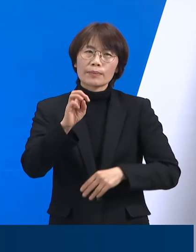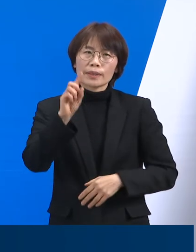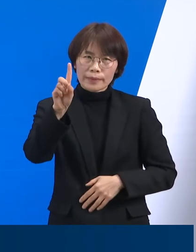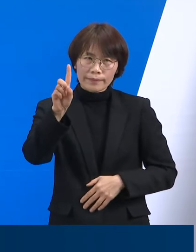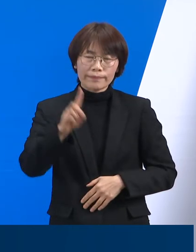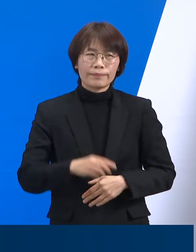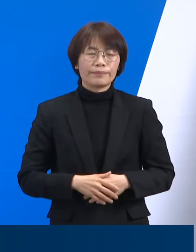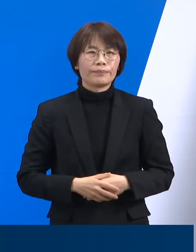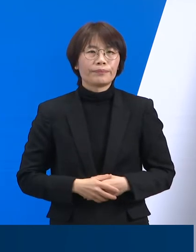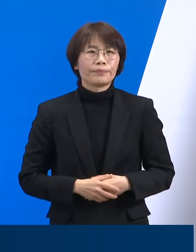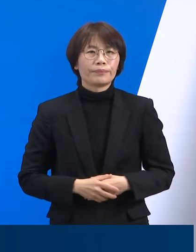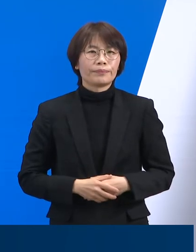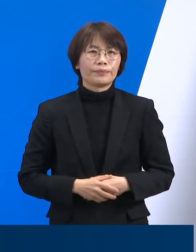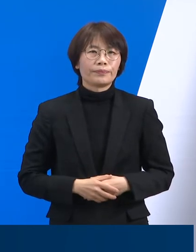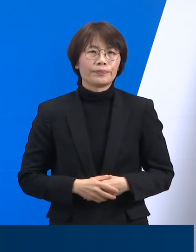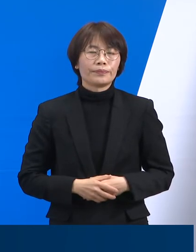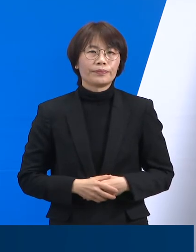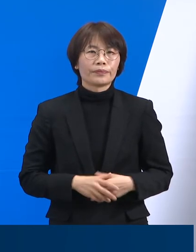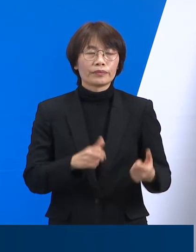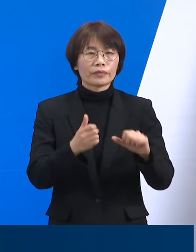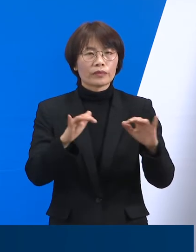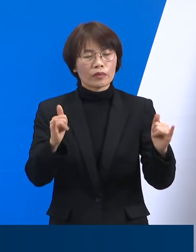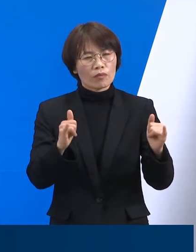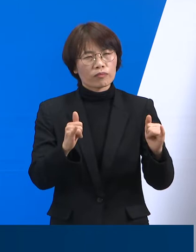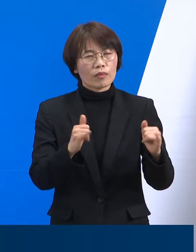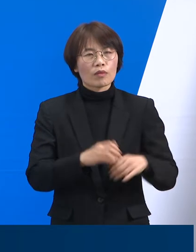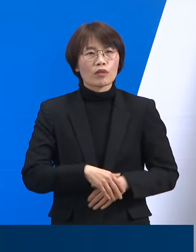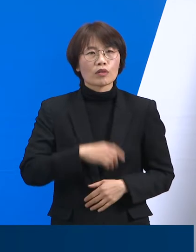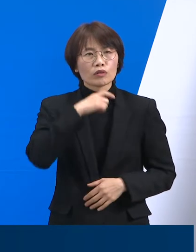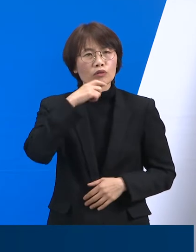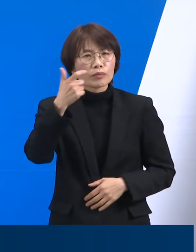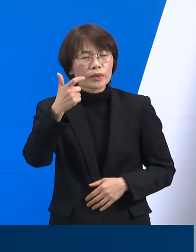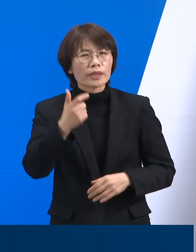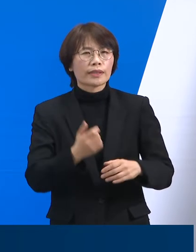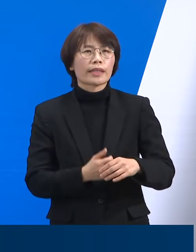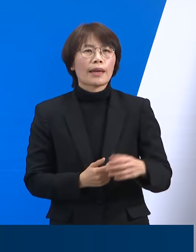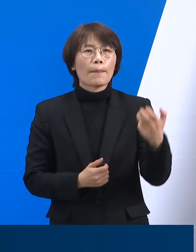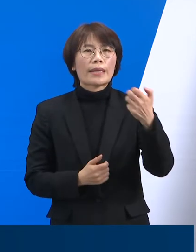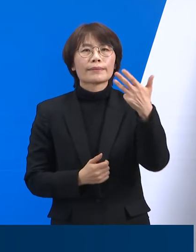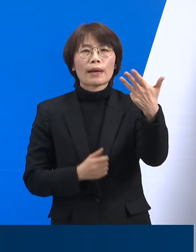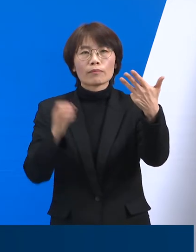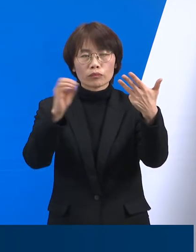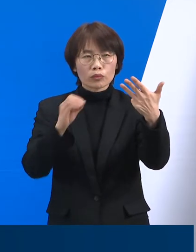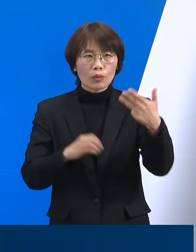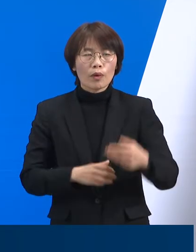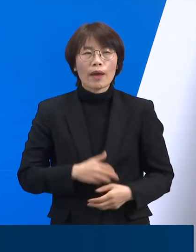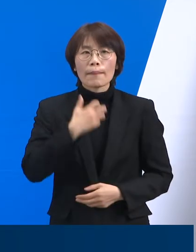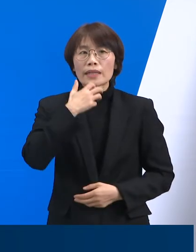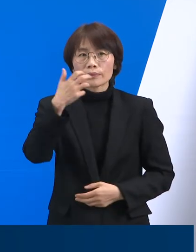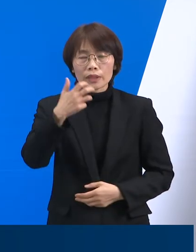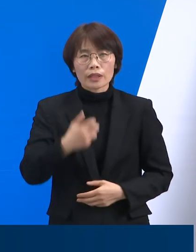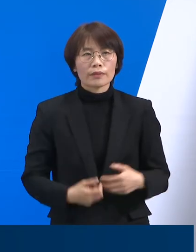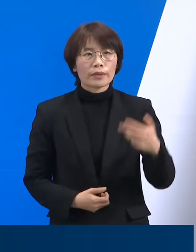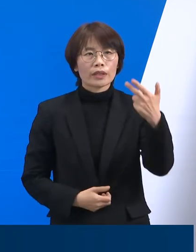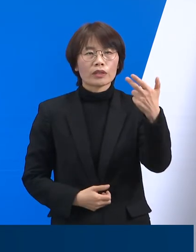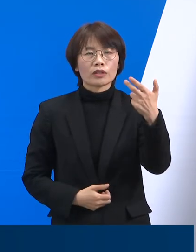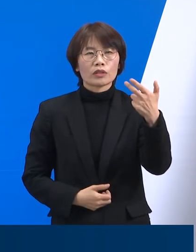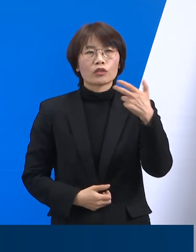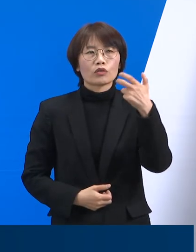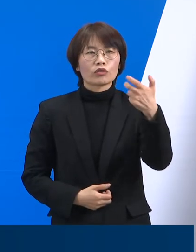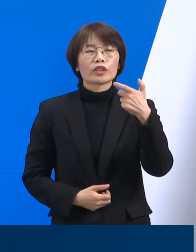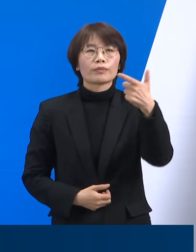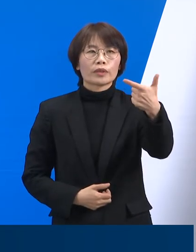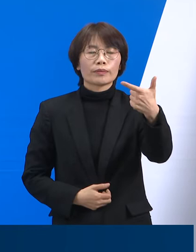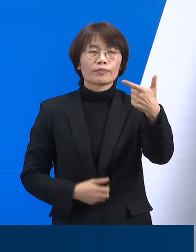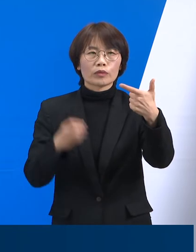31명으로 나타났습니다. 사망자 분포를 보면 60세 이상이 88%, 80세 이상이 62%를